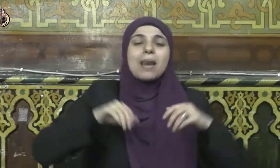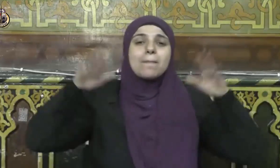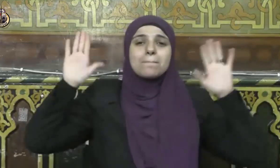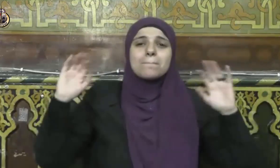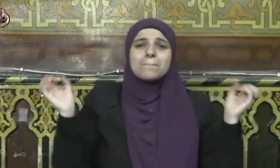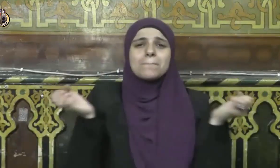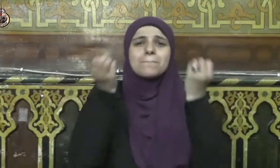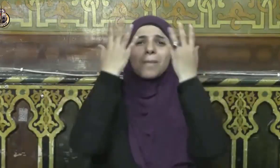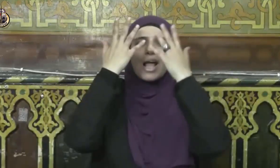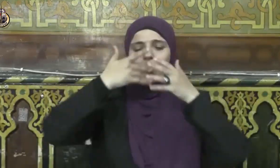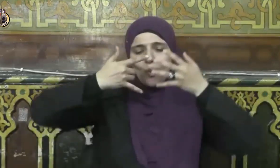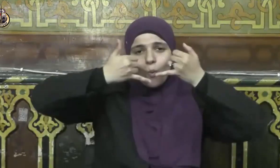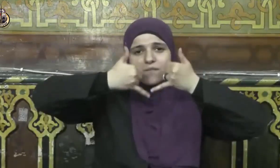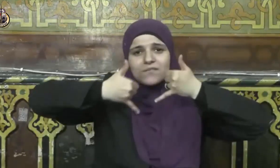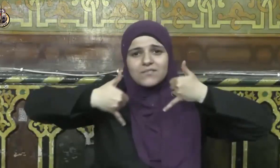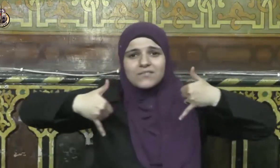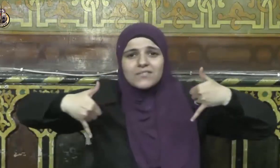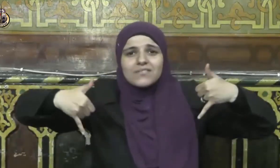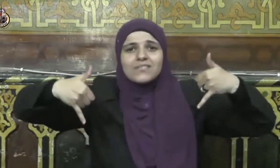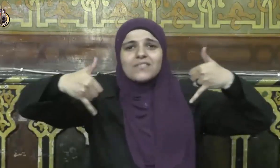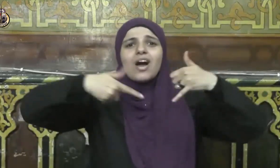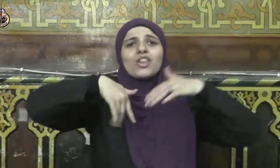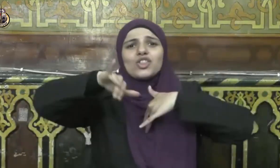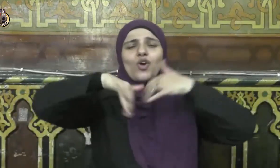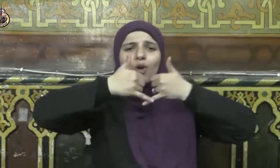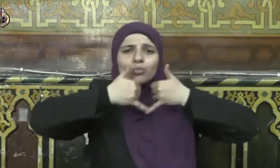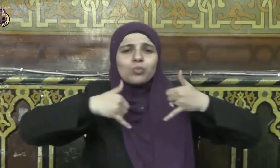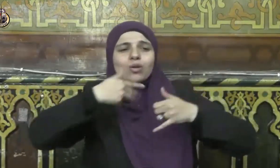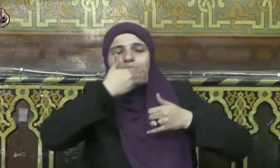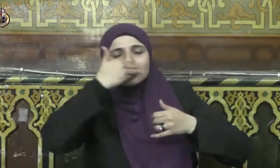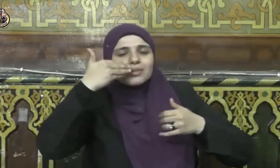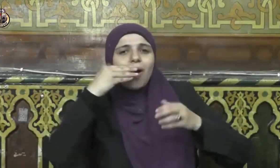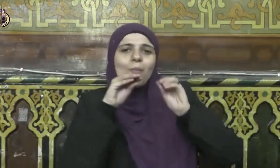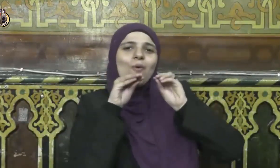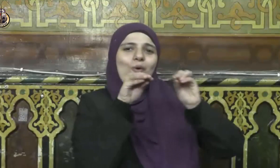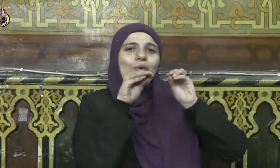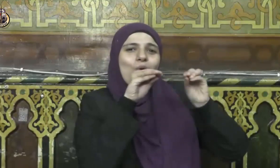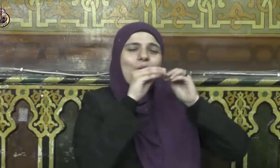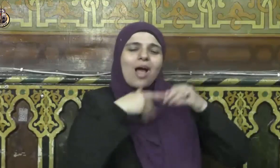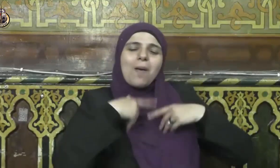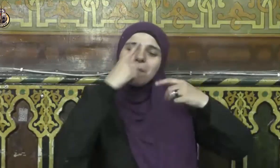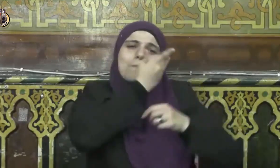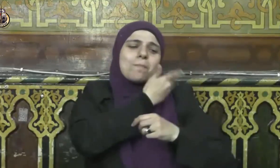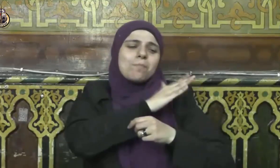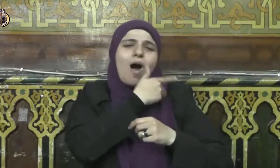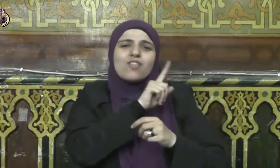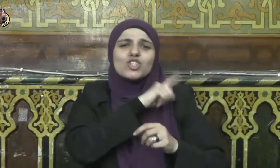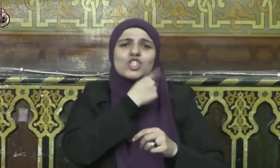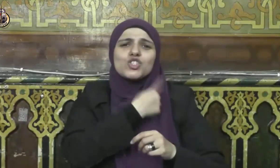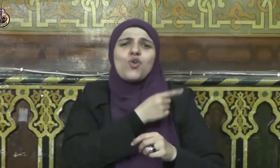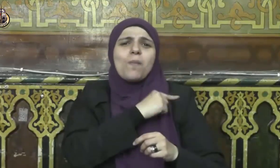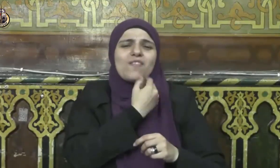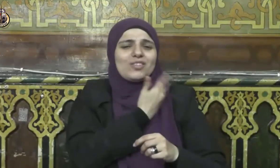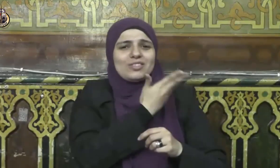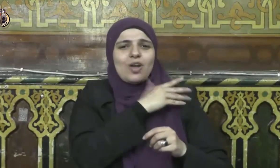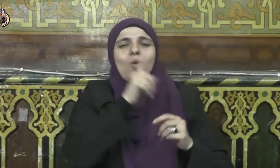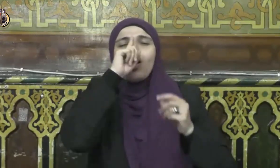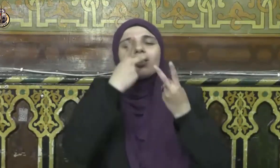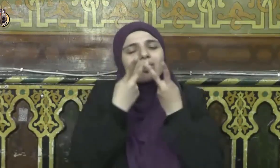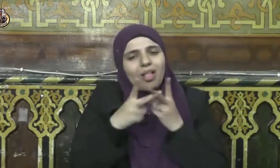ملائكته التي تقف على أبواب الطرق تبشر الصائمين بمغفرة ذنوبهم